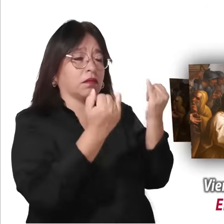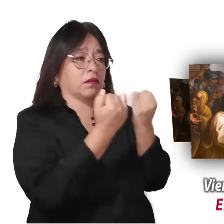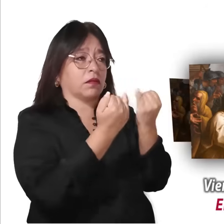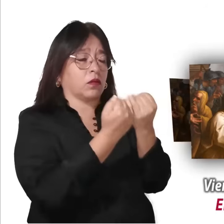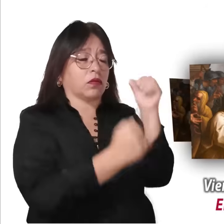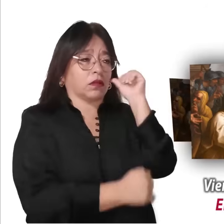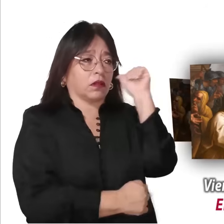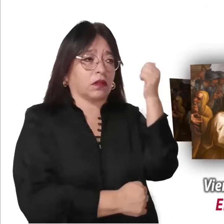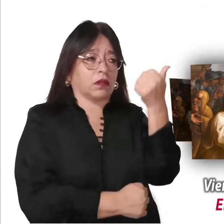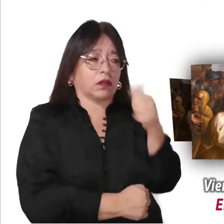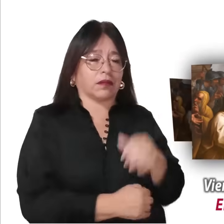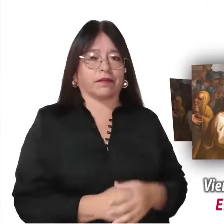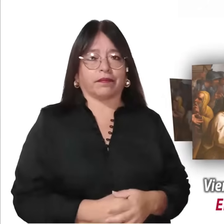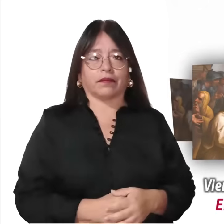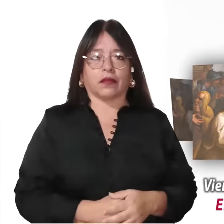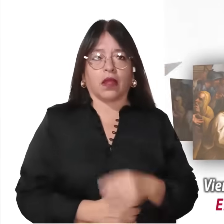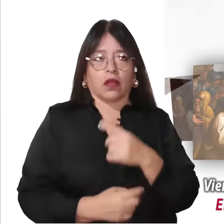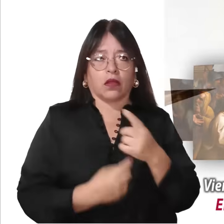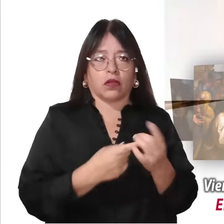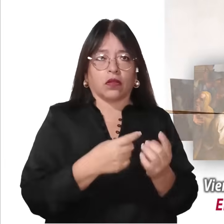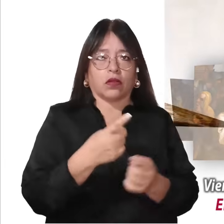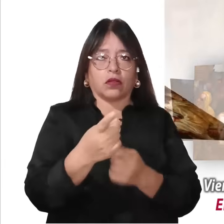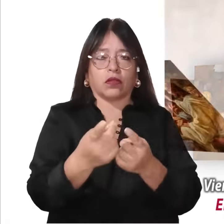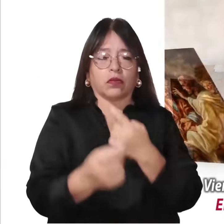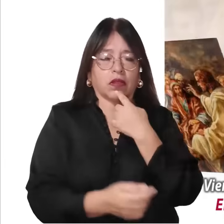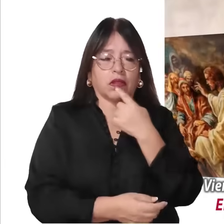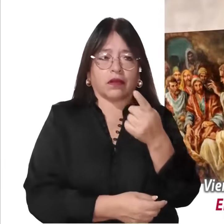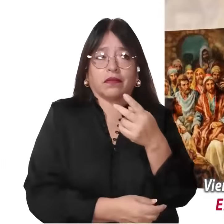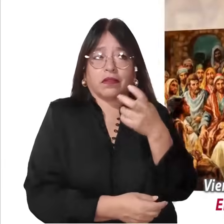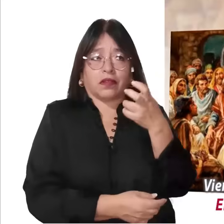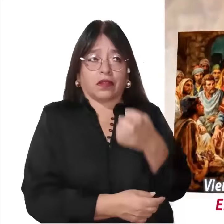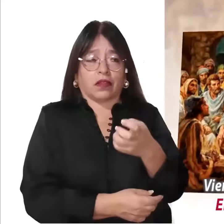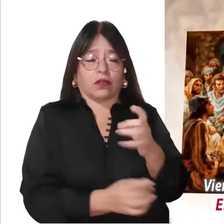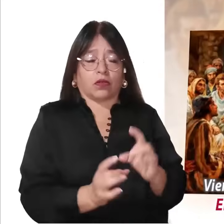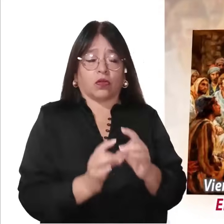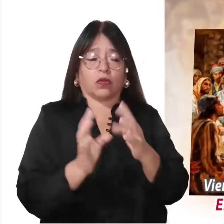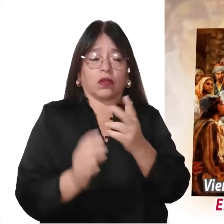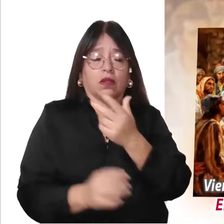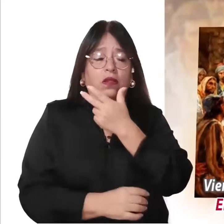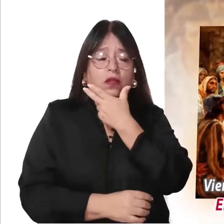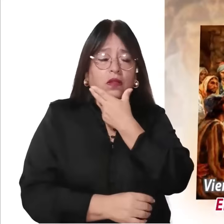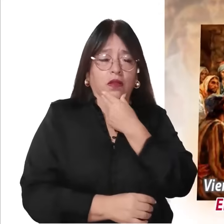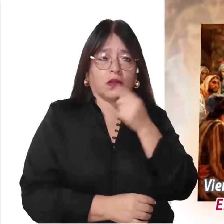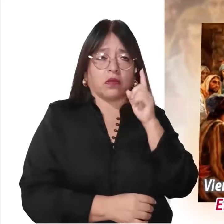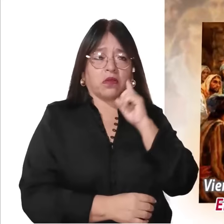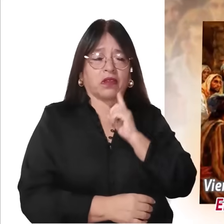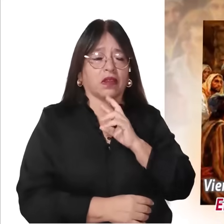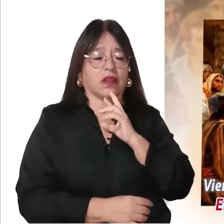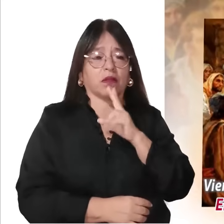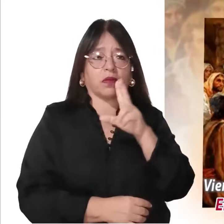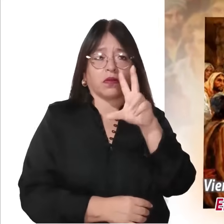dijeron sus discípulos, Si esa es la situación del hombre con respecto a su mujer, no conviene casarse.